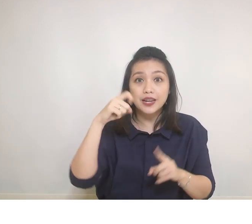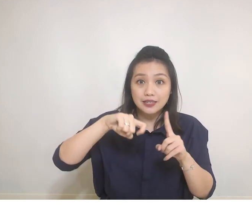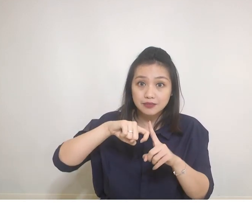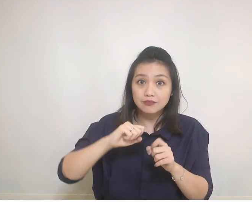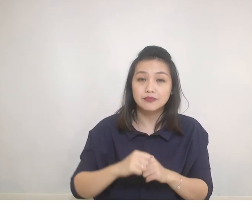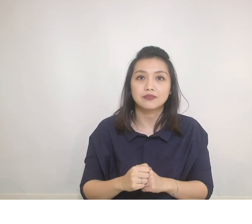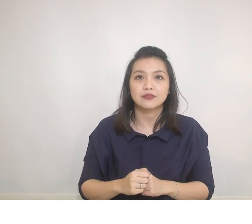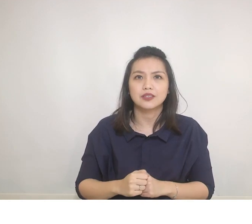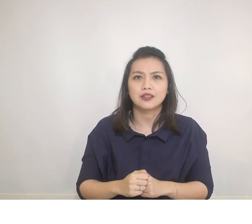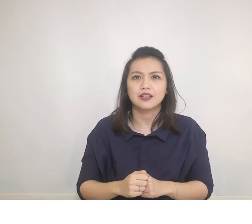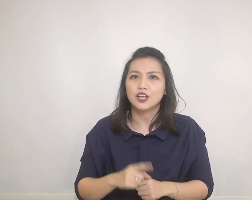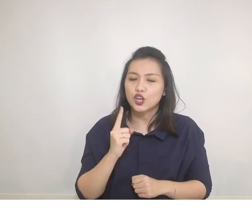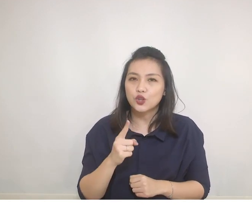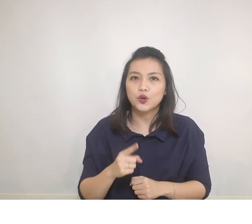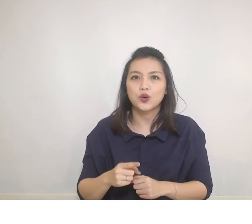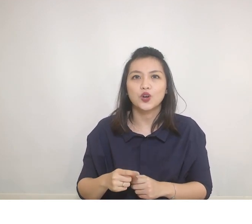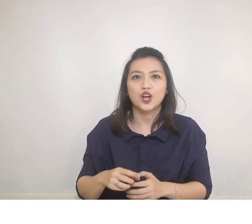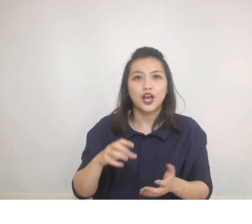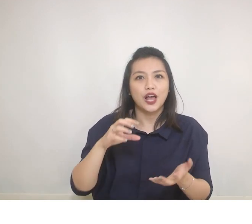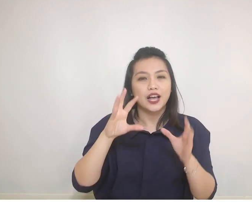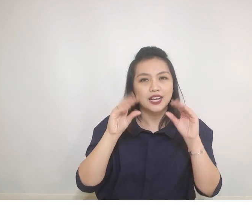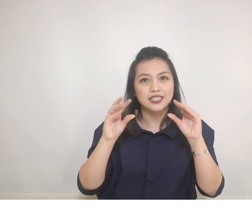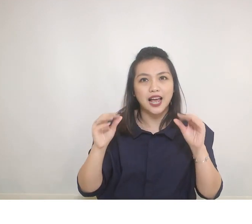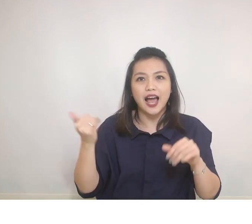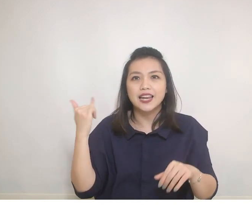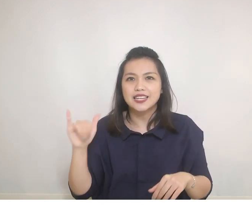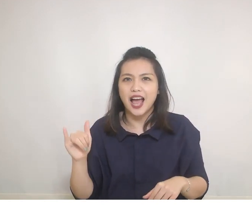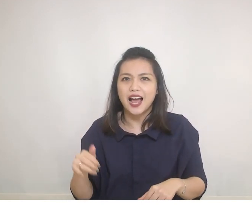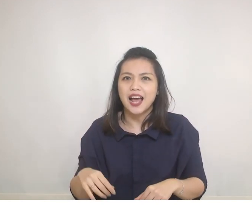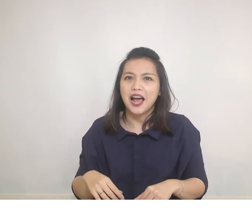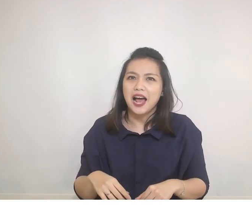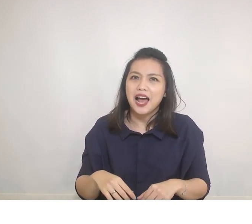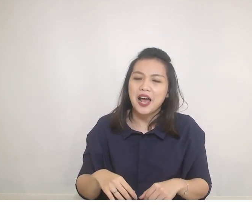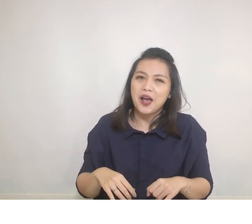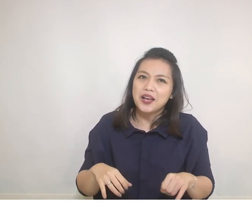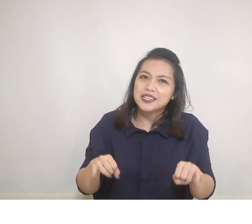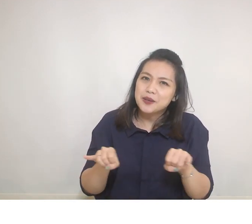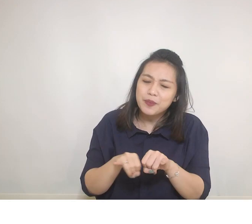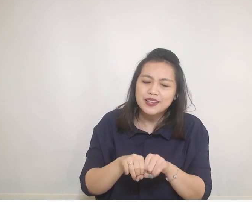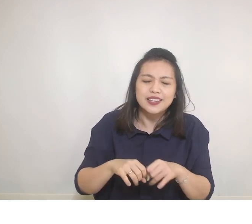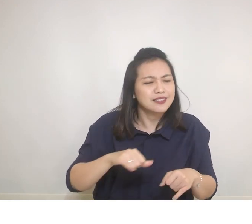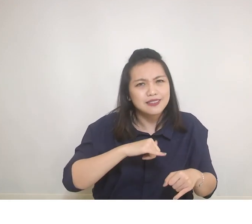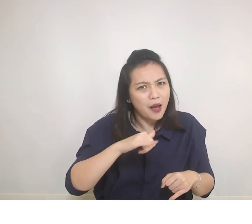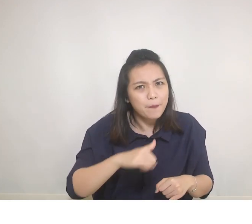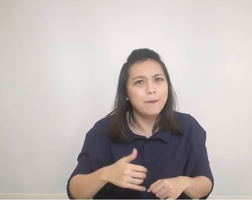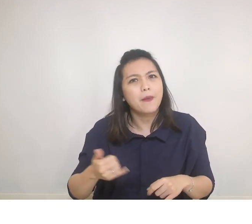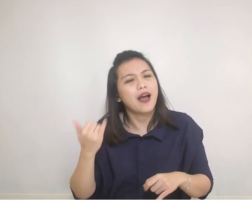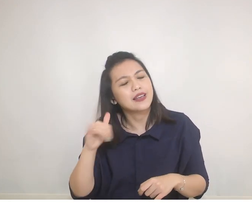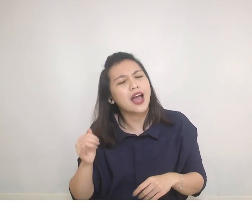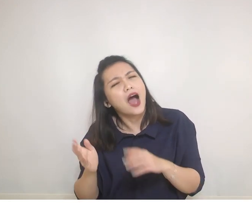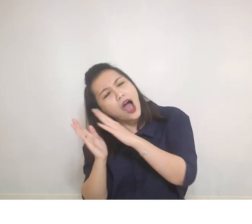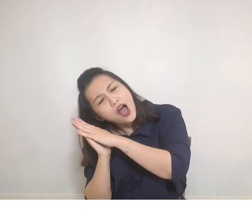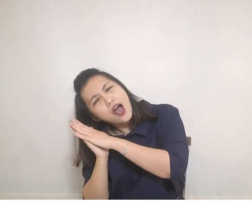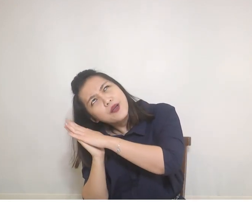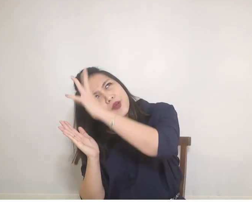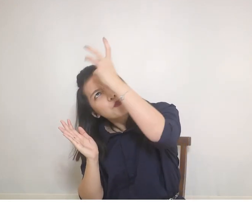dianakan ya, ketika kita melakukan kehendak Tuhan lebih tepatnya kayak gitu. Sudah enggak memikirkan apa yang jadi visi apa